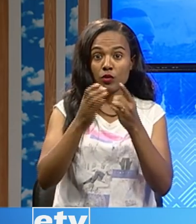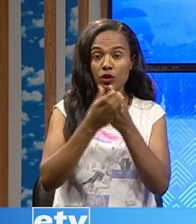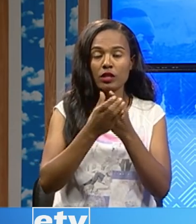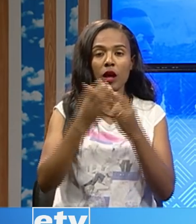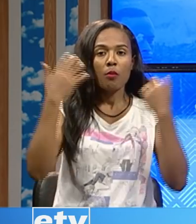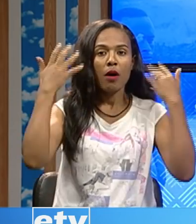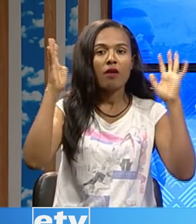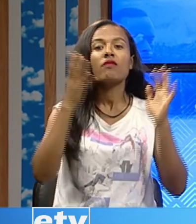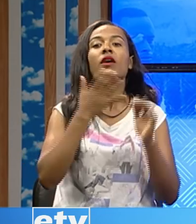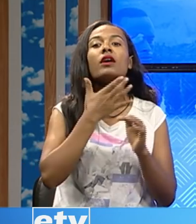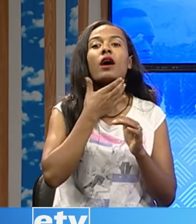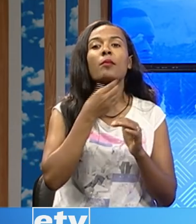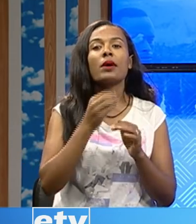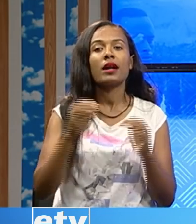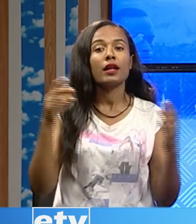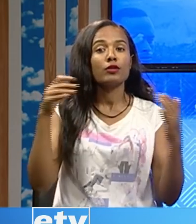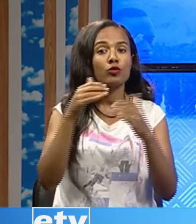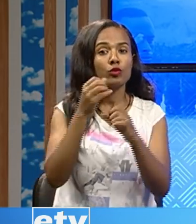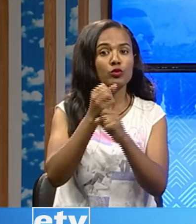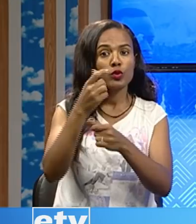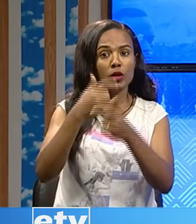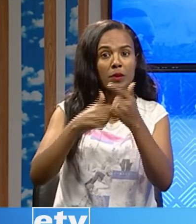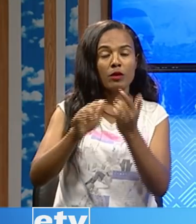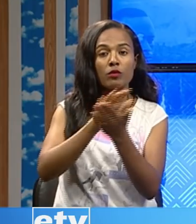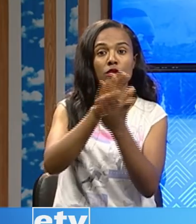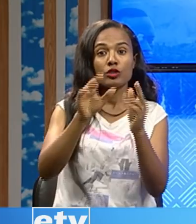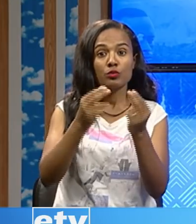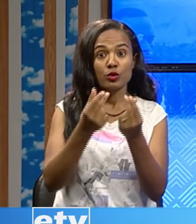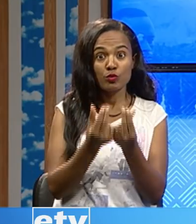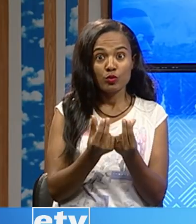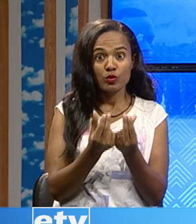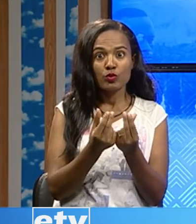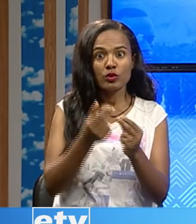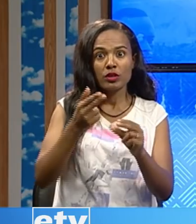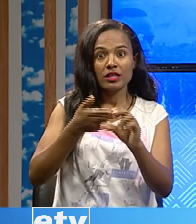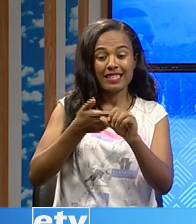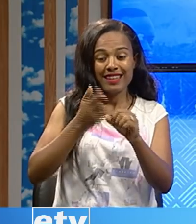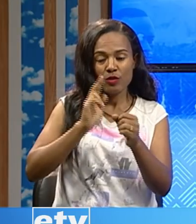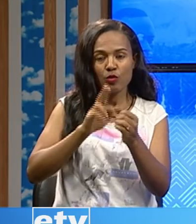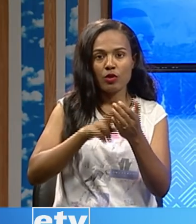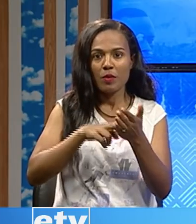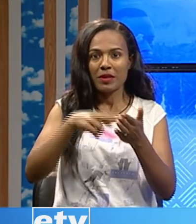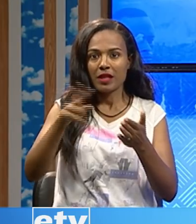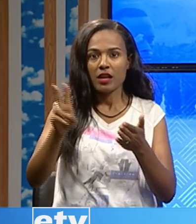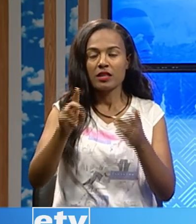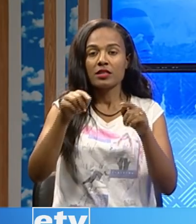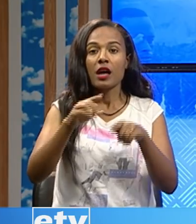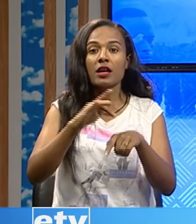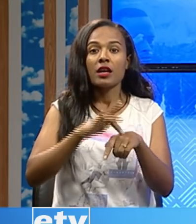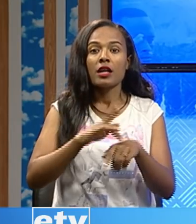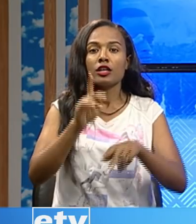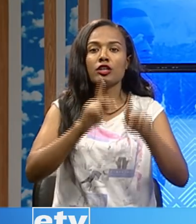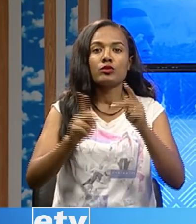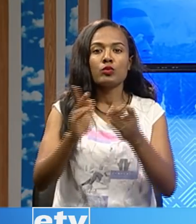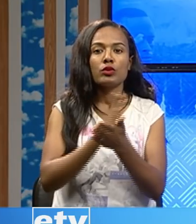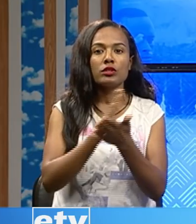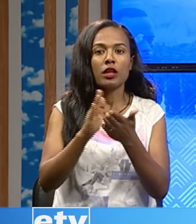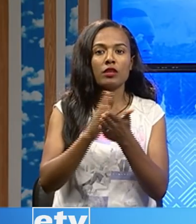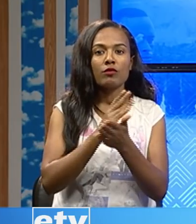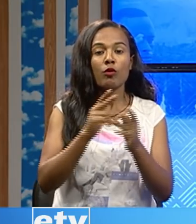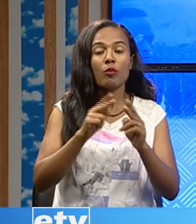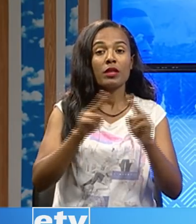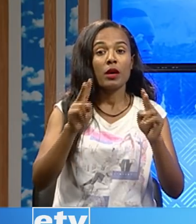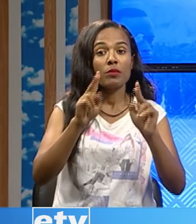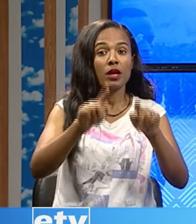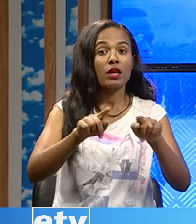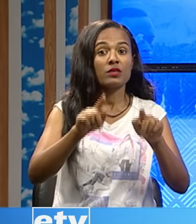በአፋርና አማራ ላይ ጦር መዝዞ የመጣውን የሽብር ቡድንና ርዝራዦቹን ነቅሎ ለመጣል ዛሬ ላይ የህዝቡ ተሳትፎ በእጅጉ